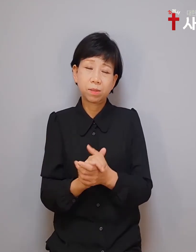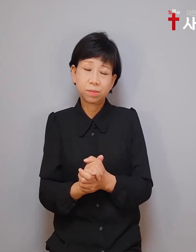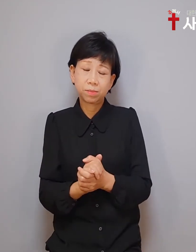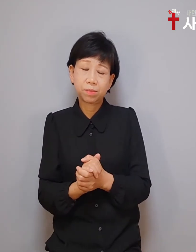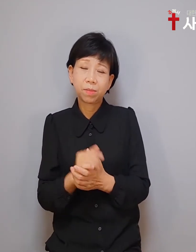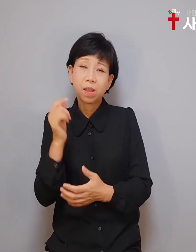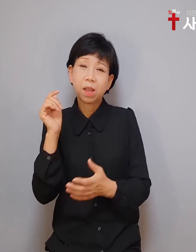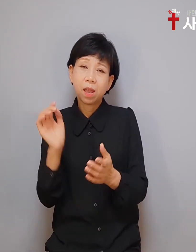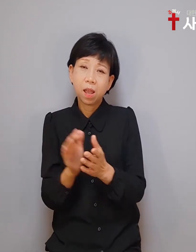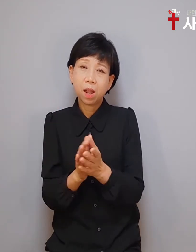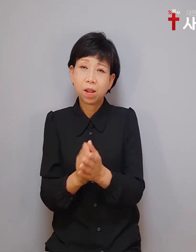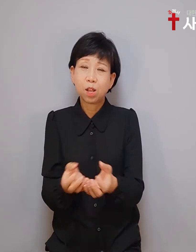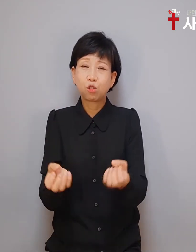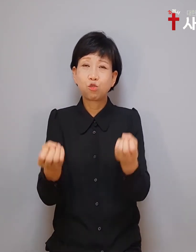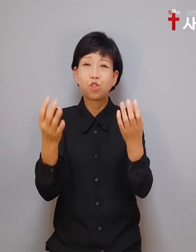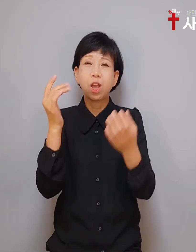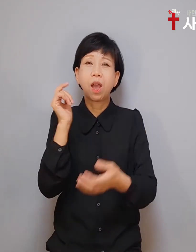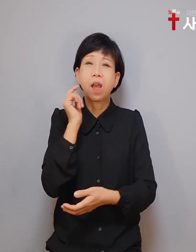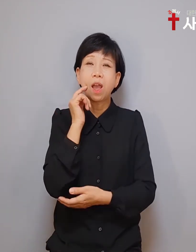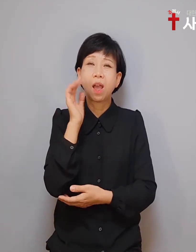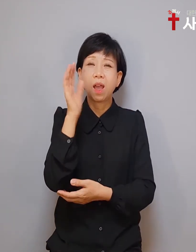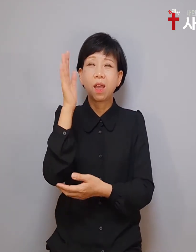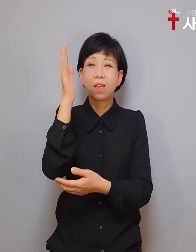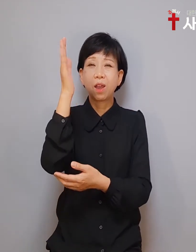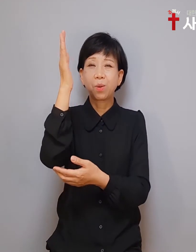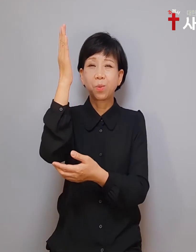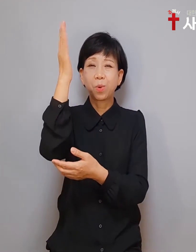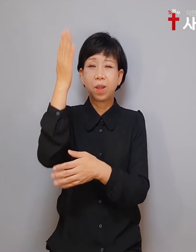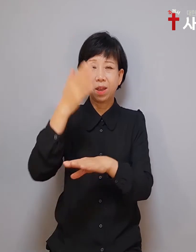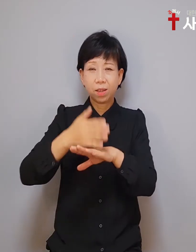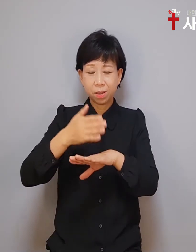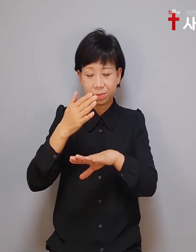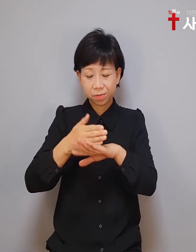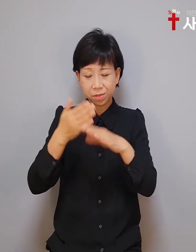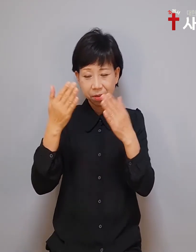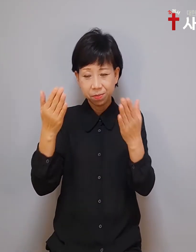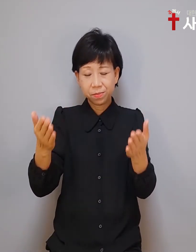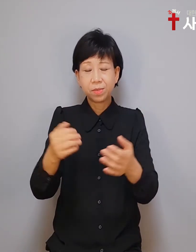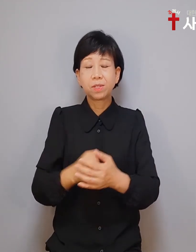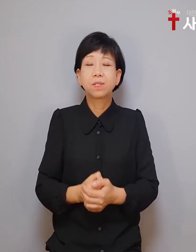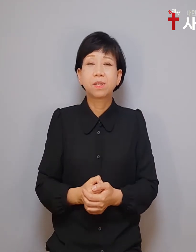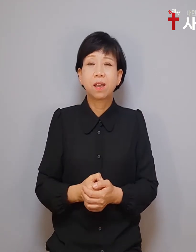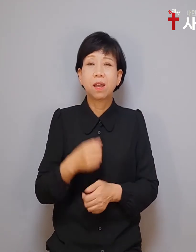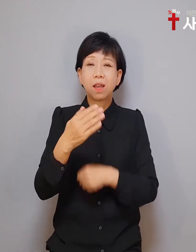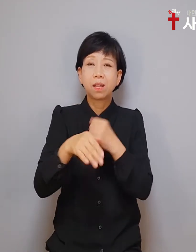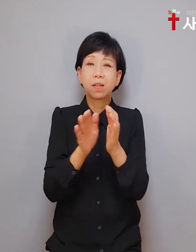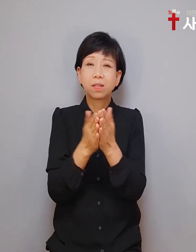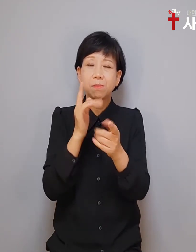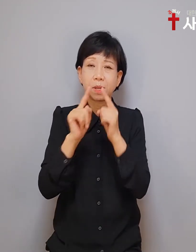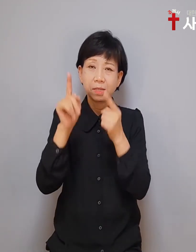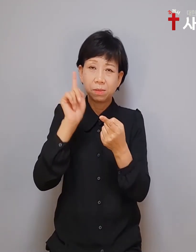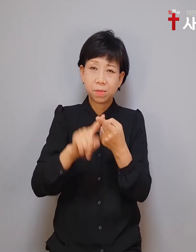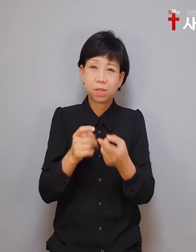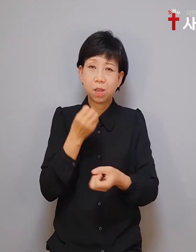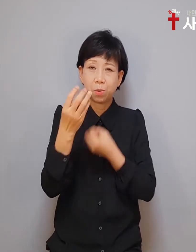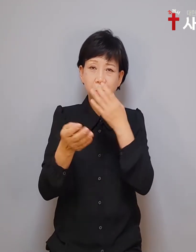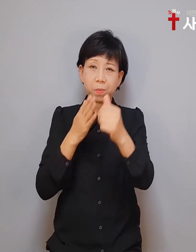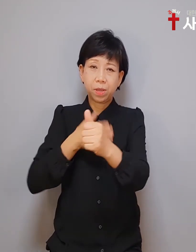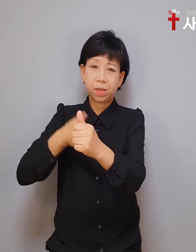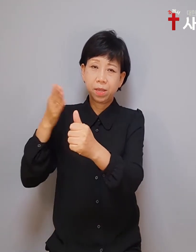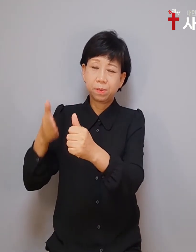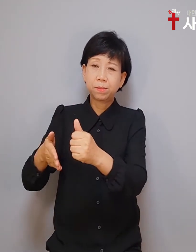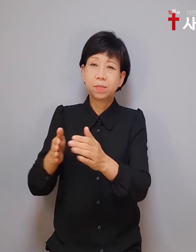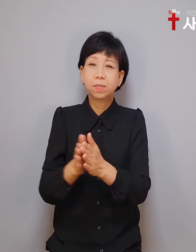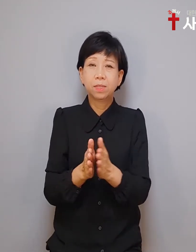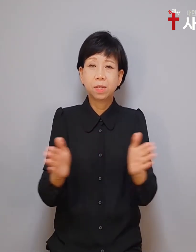할렐루야. 우리 하나님께 영광입니다. 감사합니다. 하나님의 말씀에 대한 우리의 고백 같이 읽어보겠습니다.